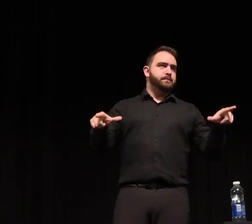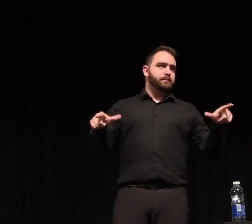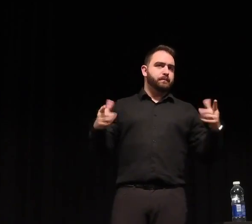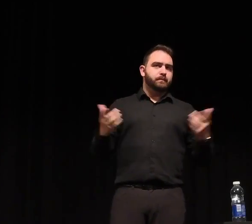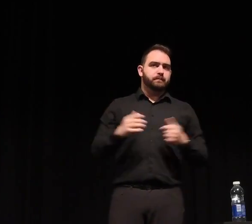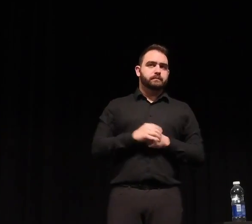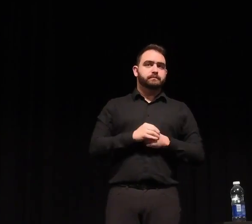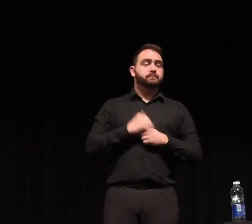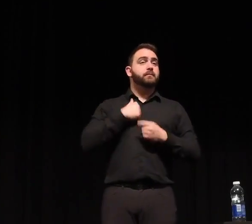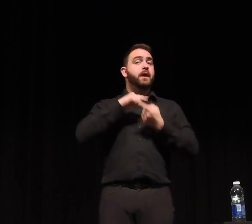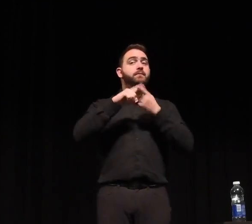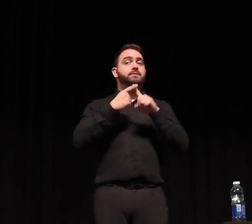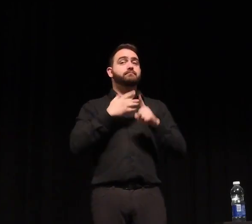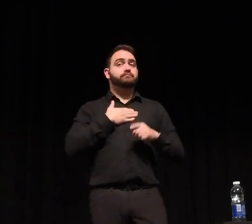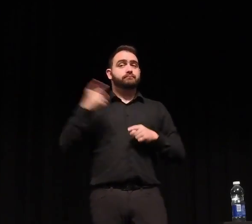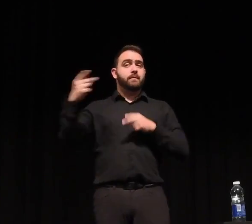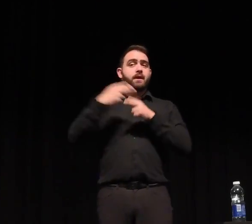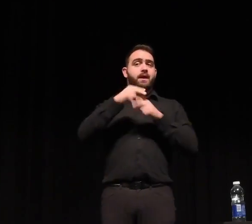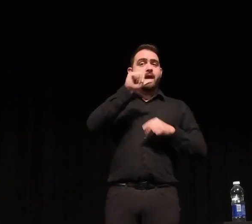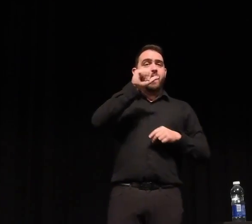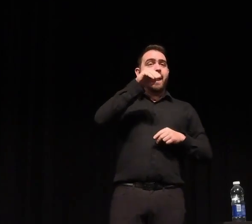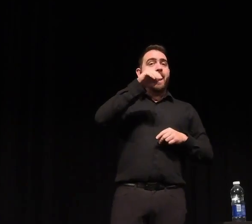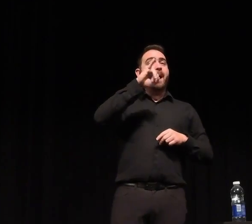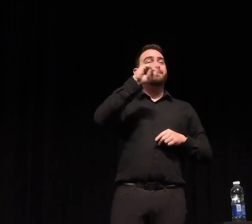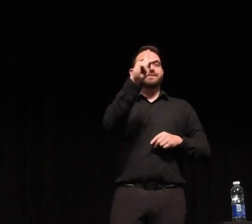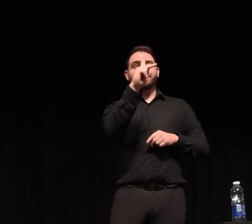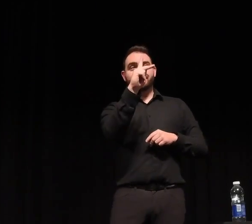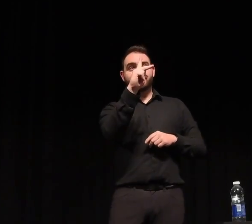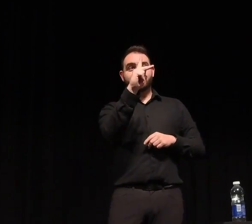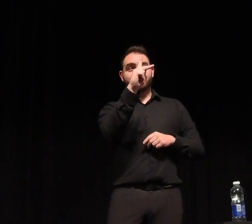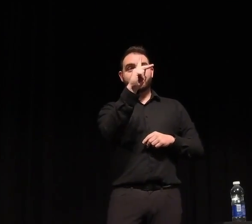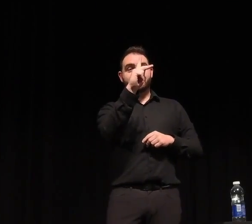Amik. A-M-I-K. Amik.